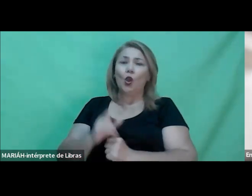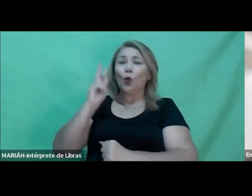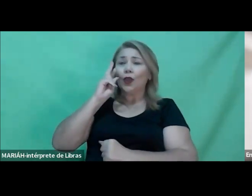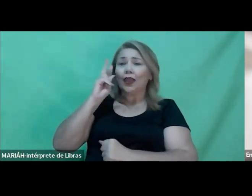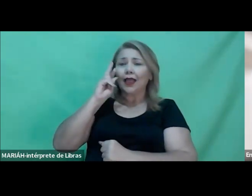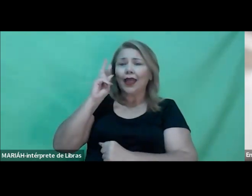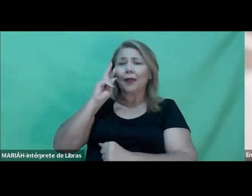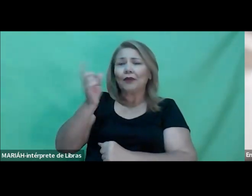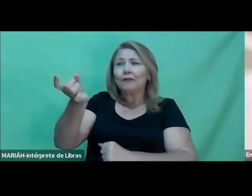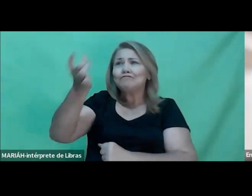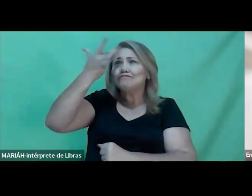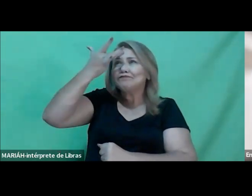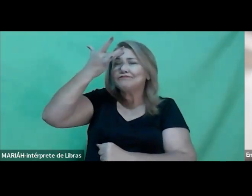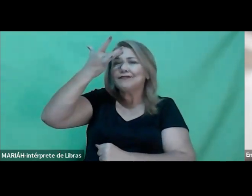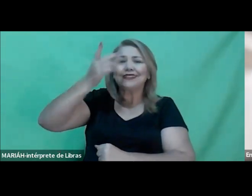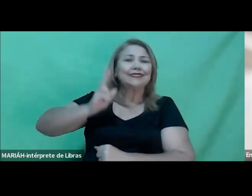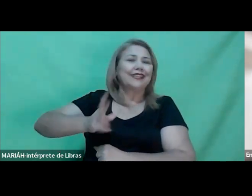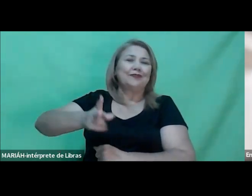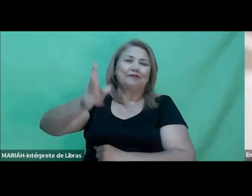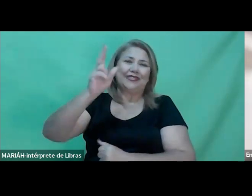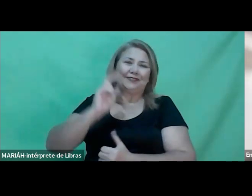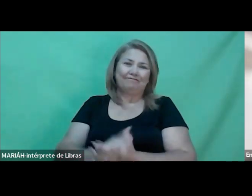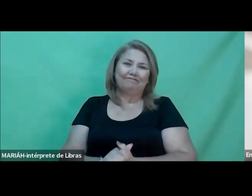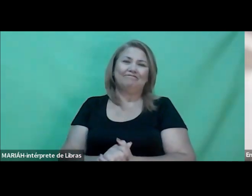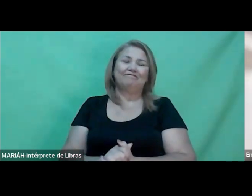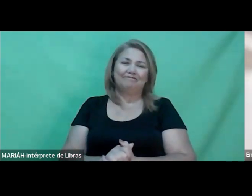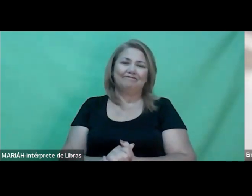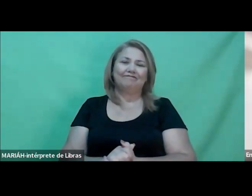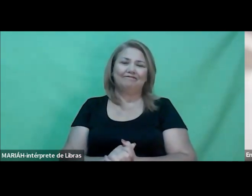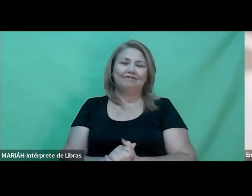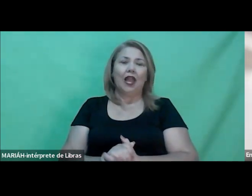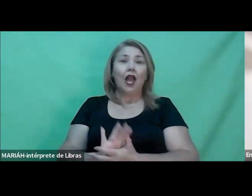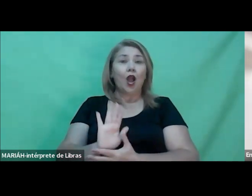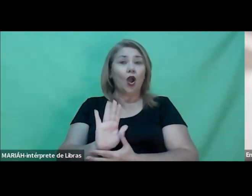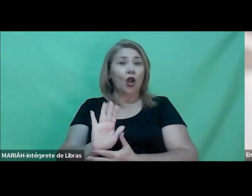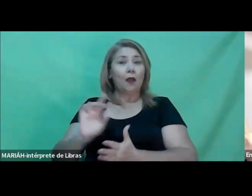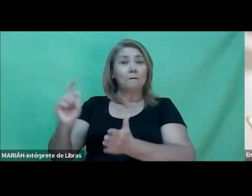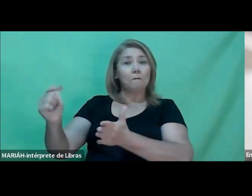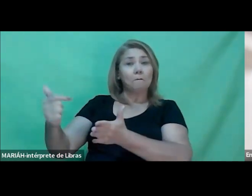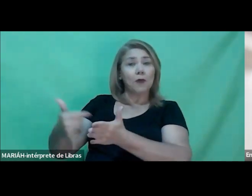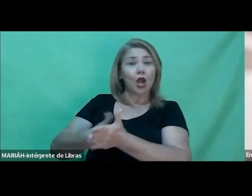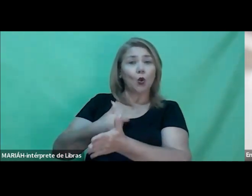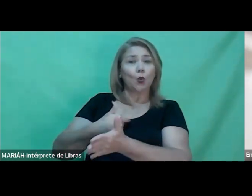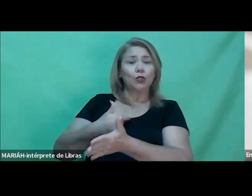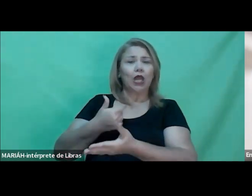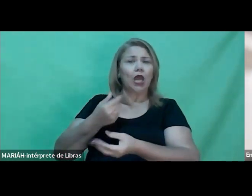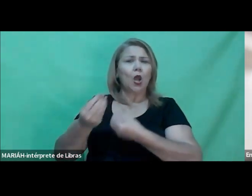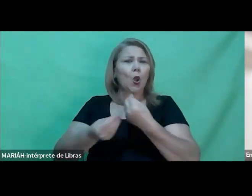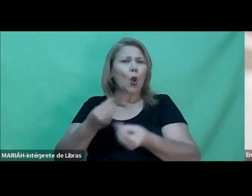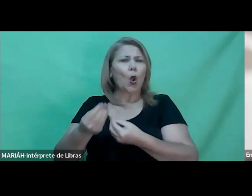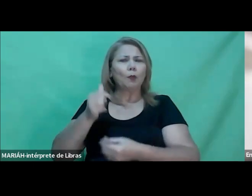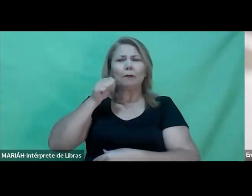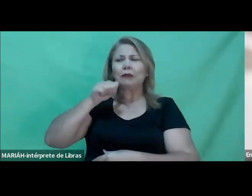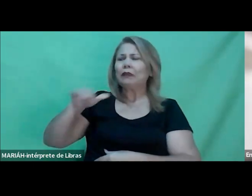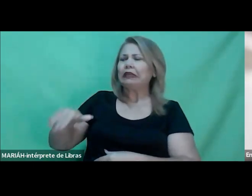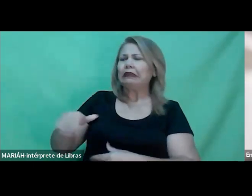para siempre Ahora cuando nos preguntan Bueno cómo es esa muchacha o cómo es